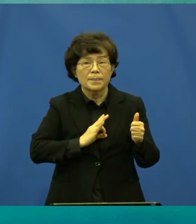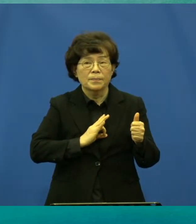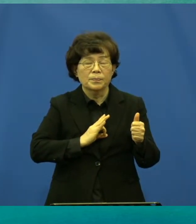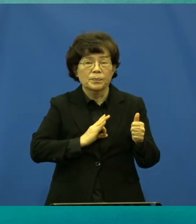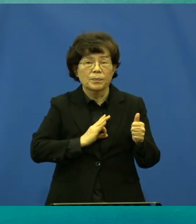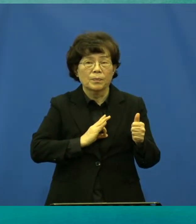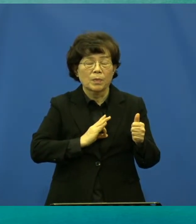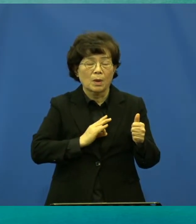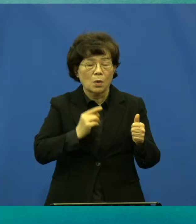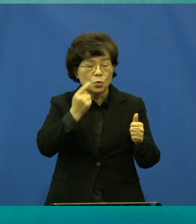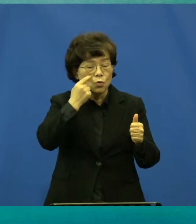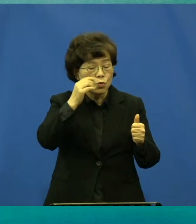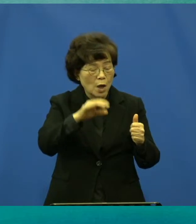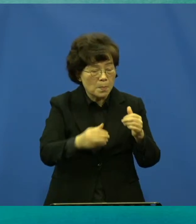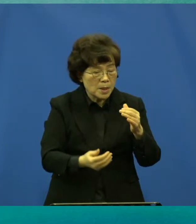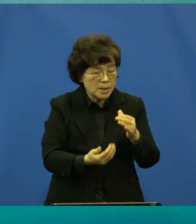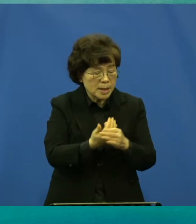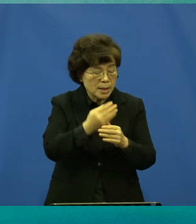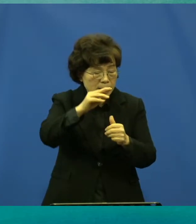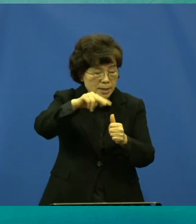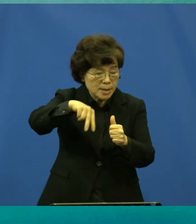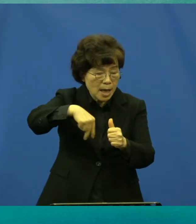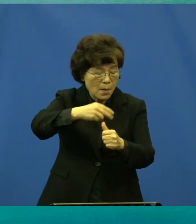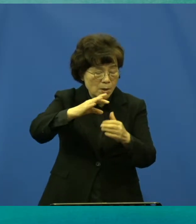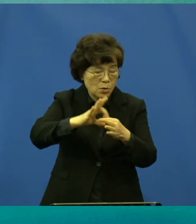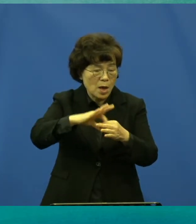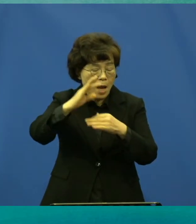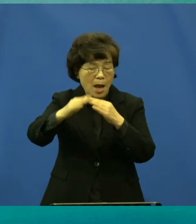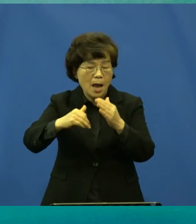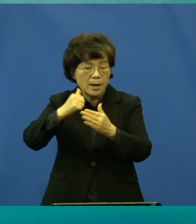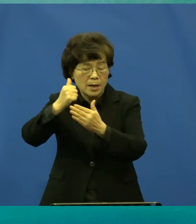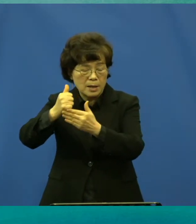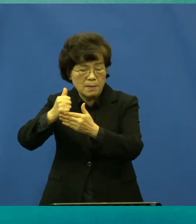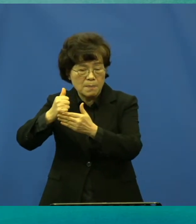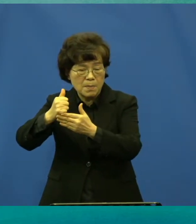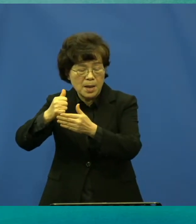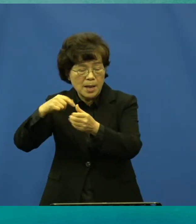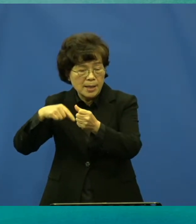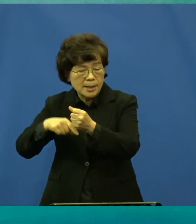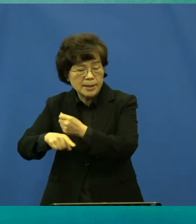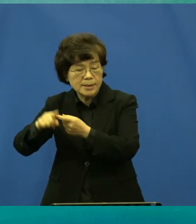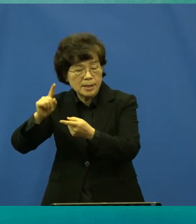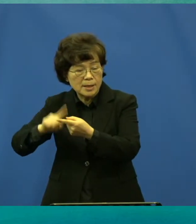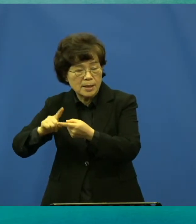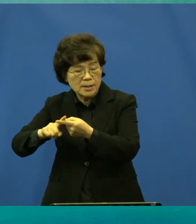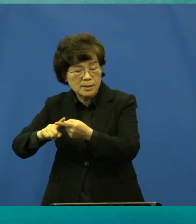그렇다면 눈앞에 벌어진 상황을 통하여 하나님이 무엇을 말씀하시려고 하는지를 들어야 합니다.